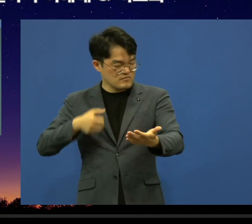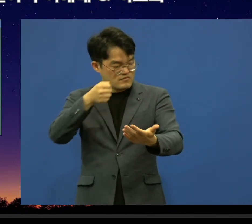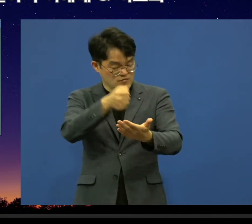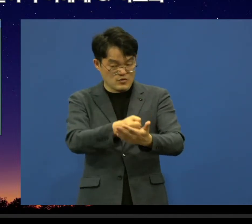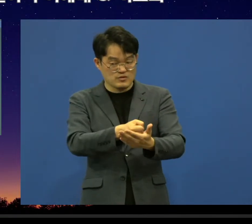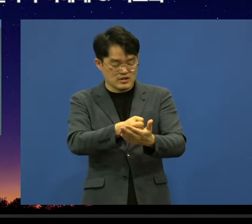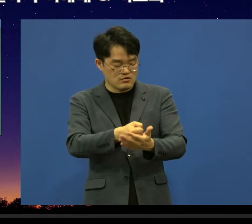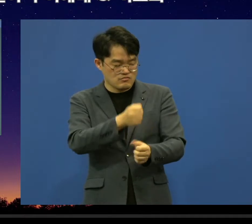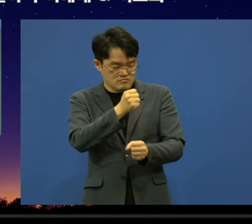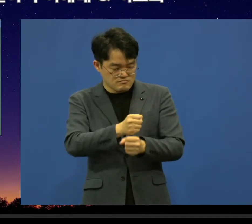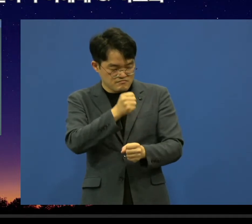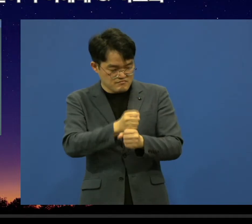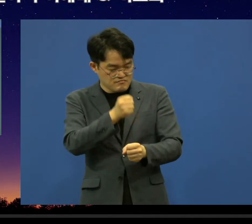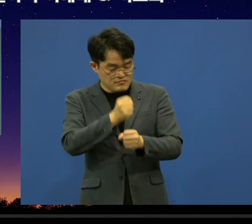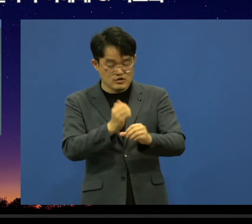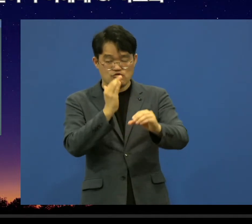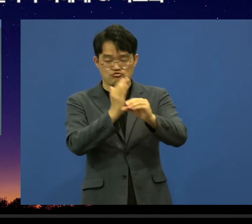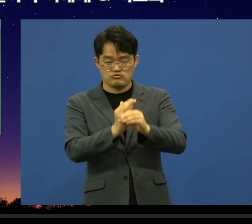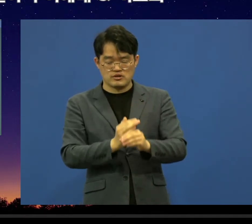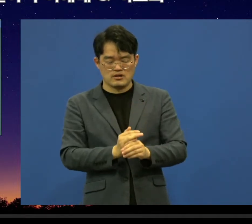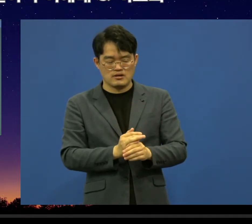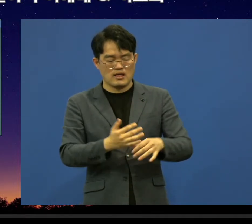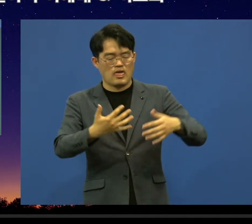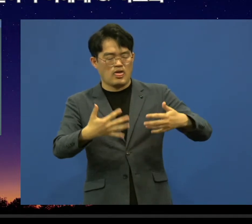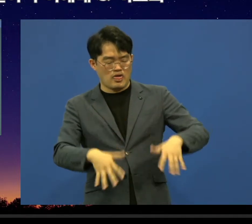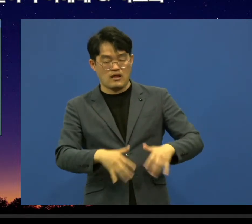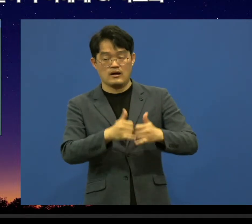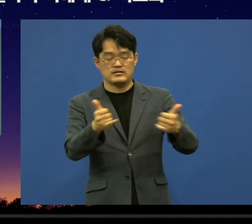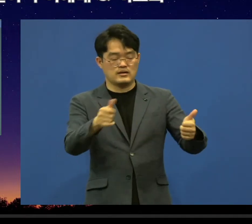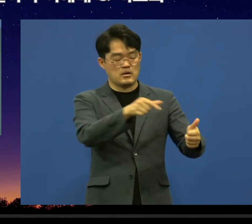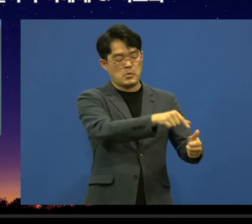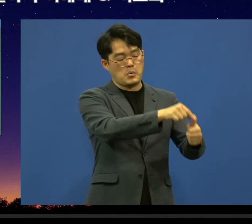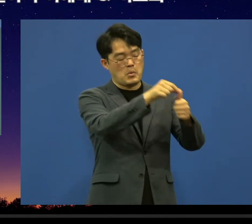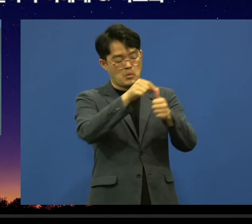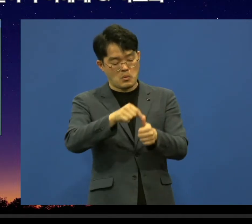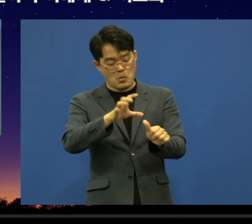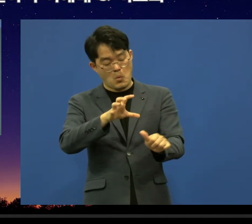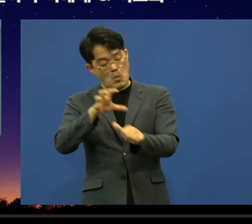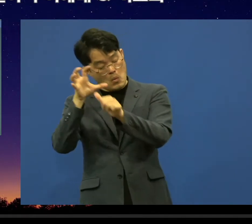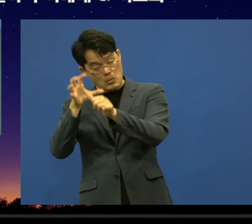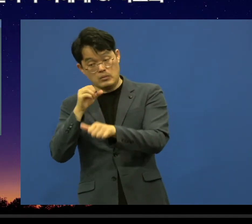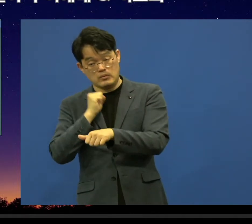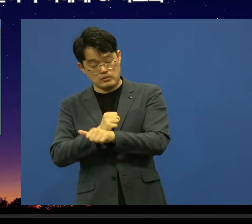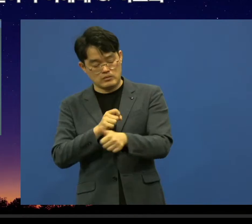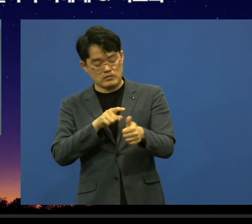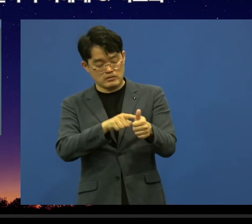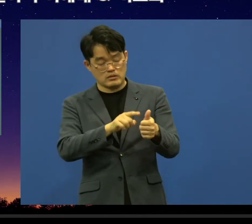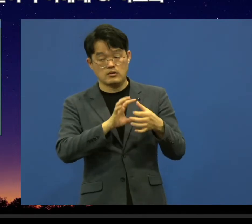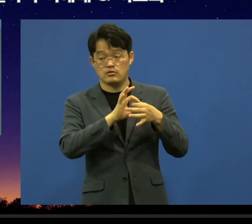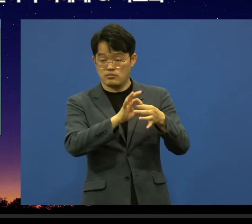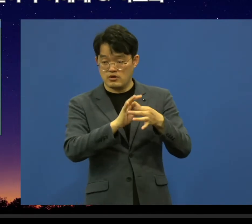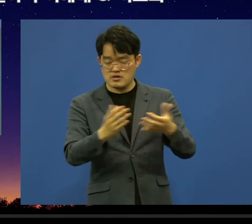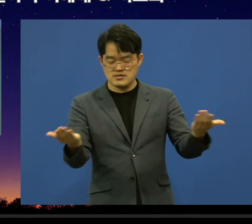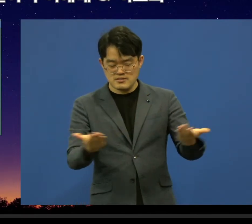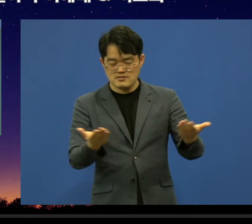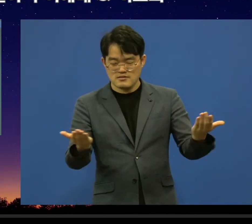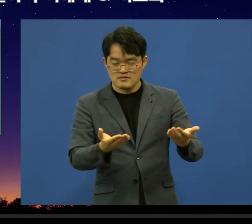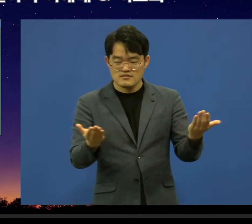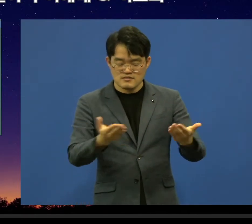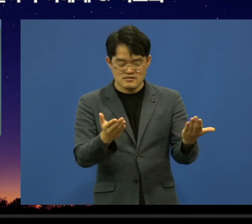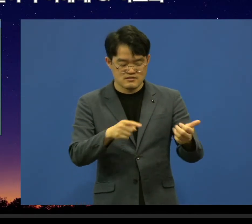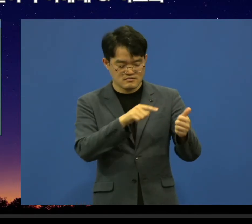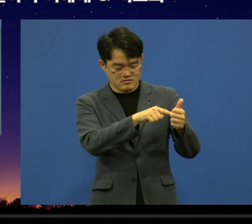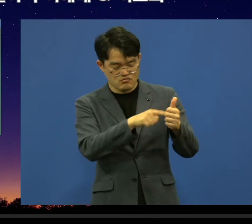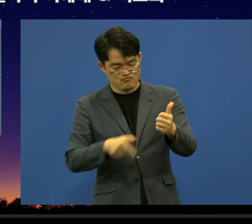가십니다. 약한 자를 들어 쓰시는 하나님은 약한 자 속에서 차곡차곡 일을 하시며 이 용사의 심장을 만들고